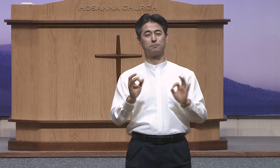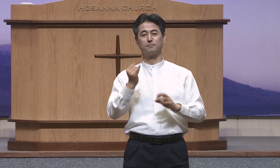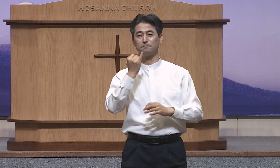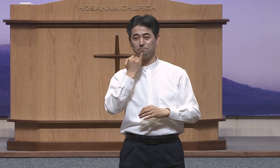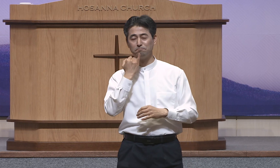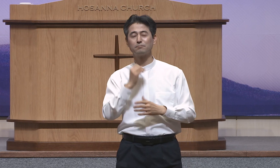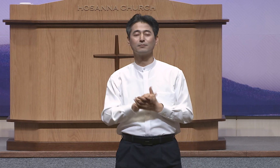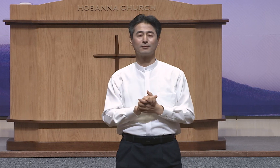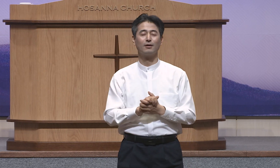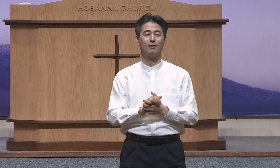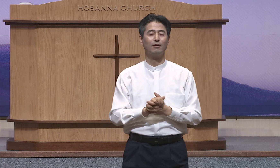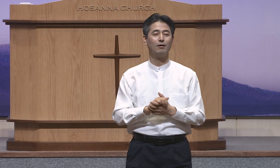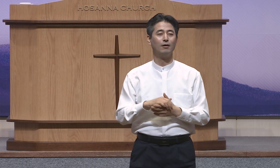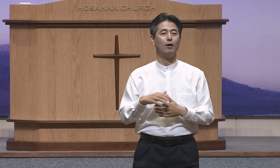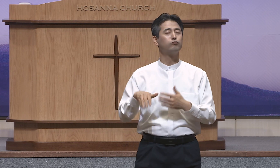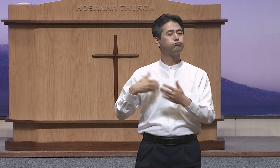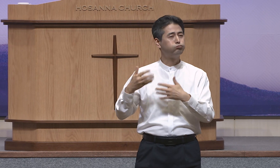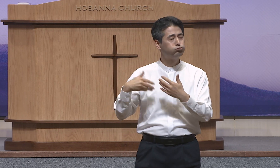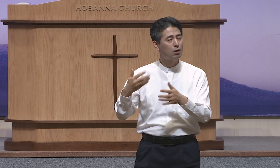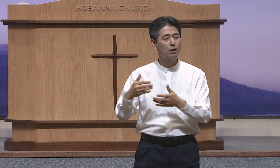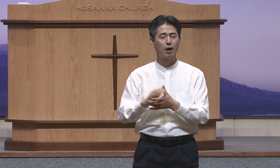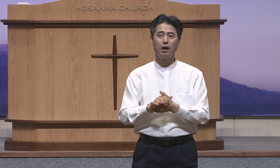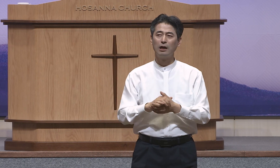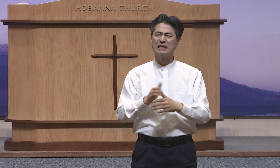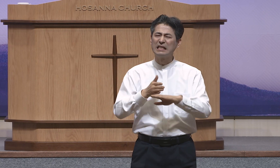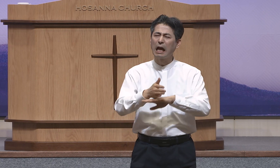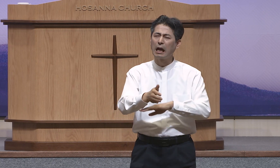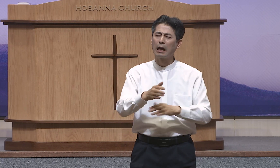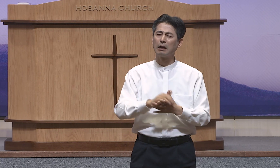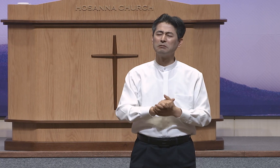부모님들은 잘 인지하지 못했습니다. 그 후에